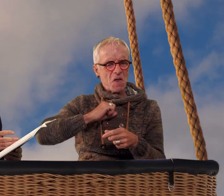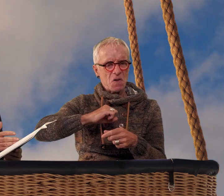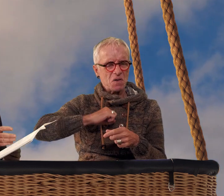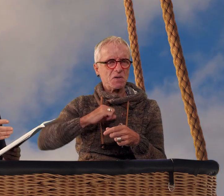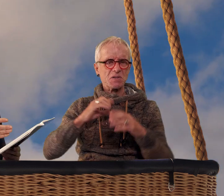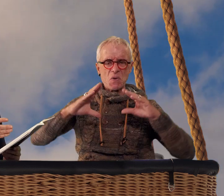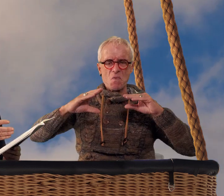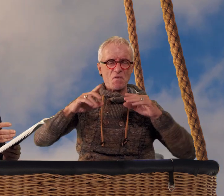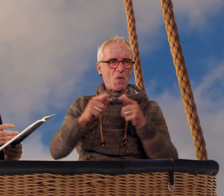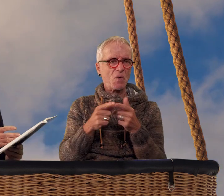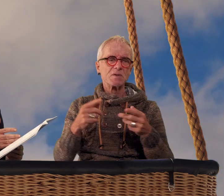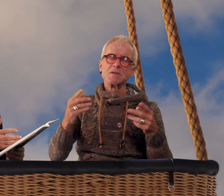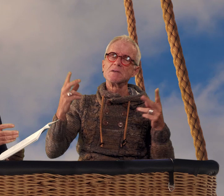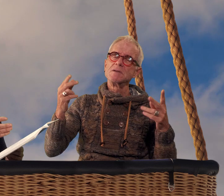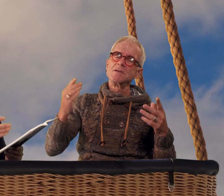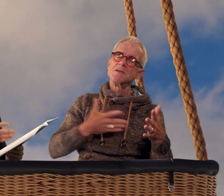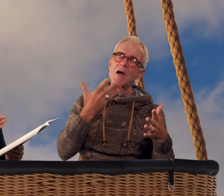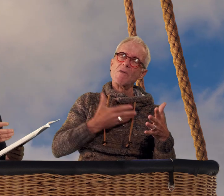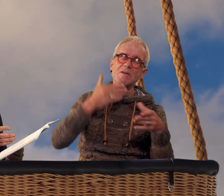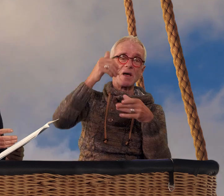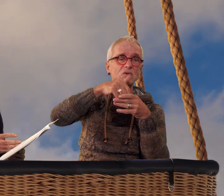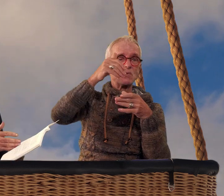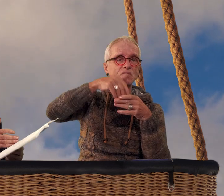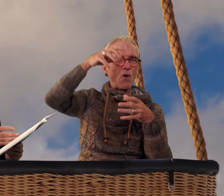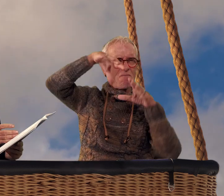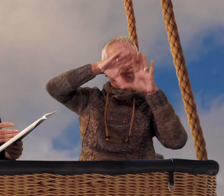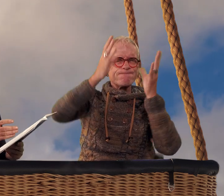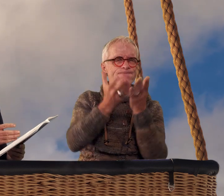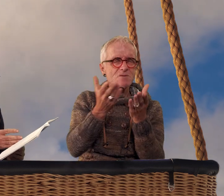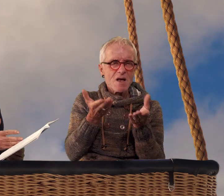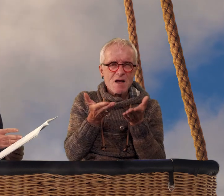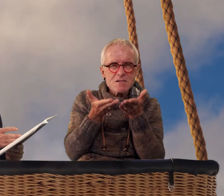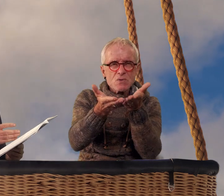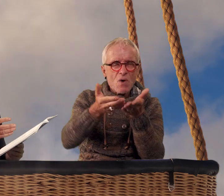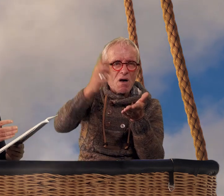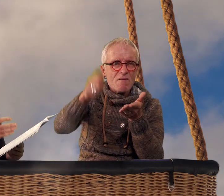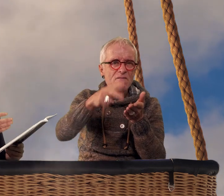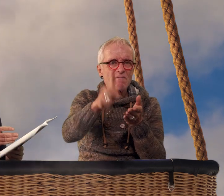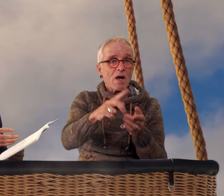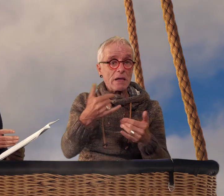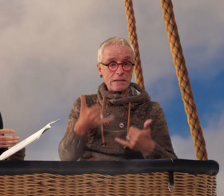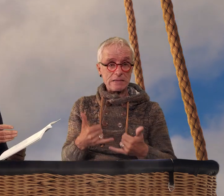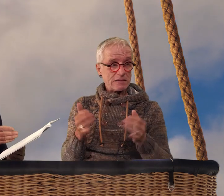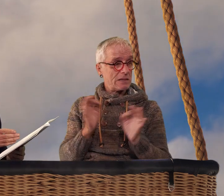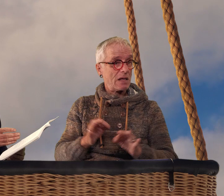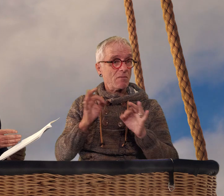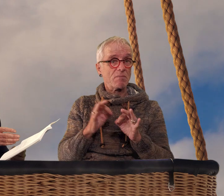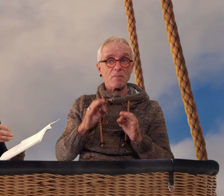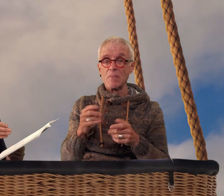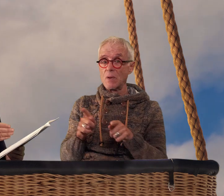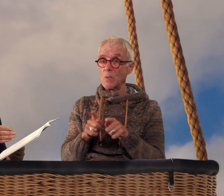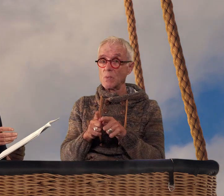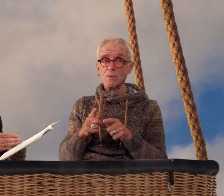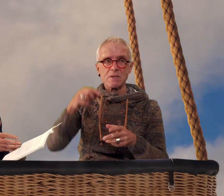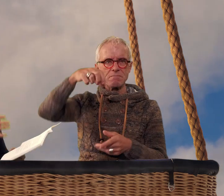commodité et aux agréments dont on jouira dans le dit arriérostat, agréments que l'on ne rencontre pas ici-bas, attendus que